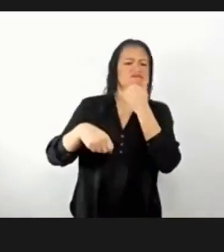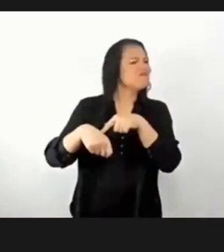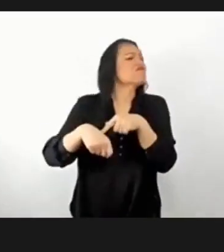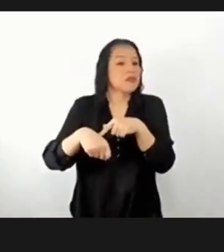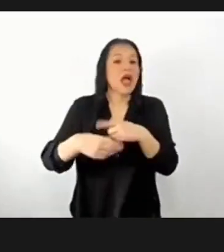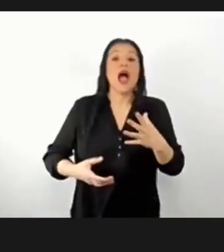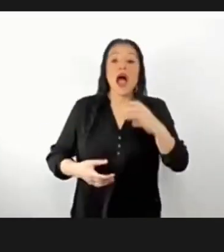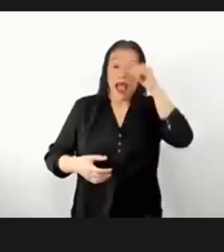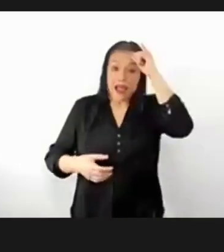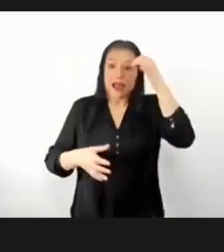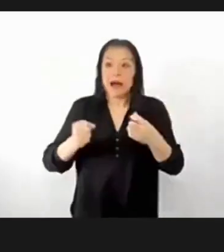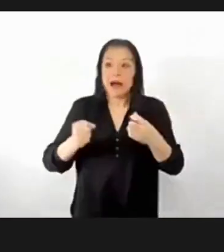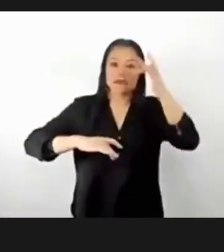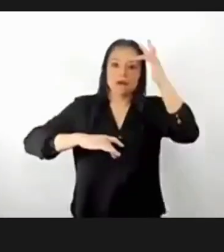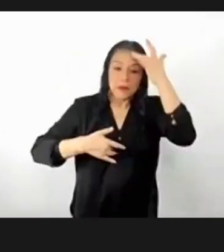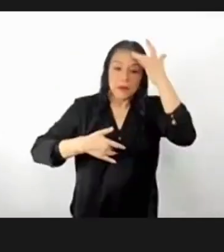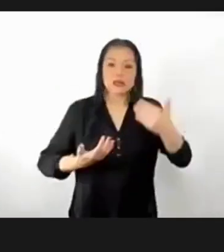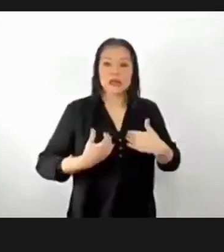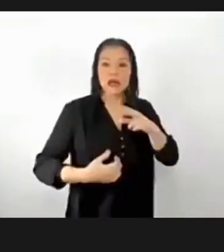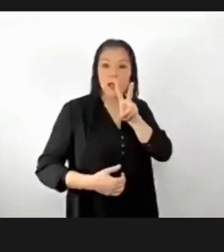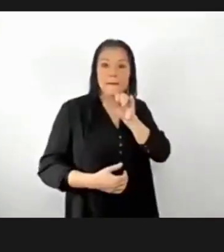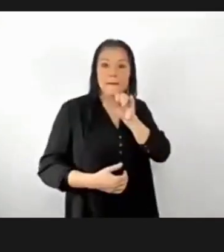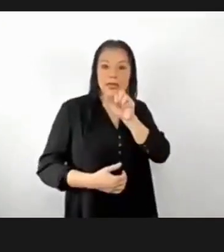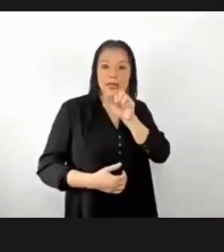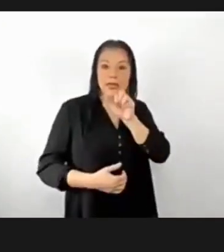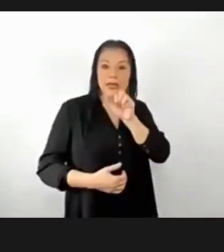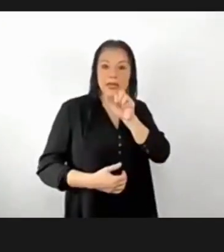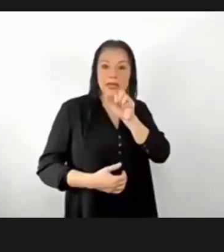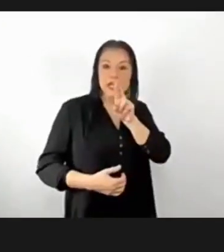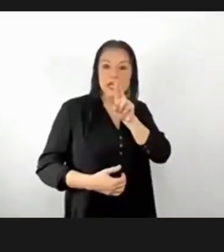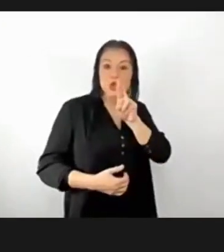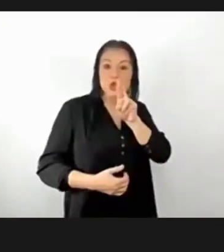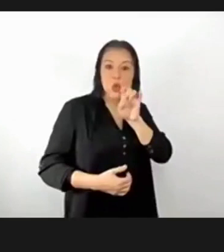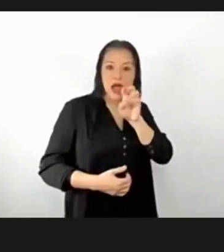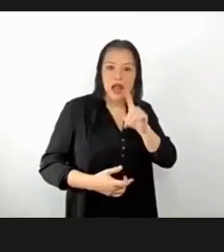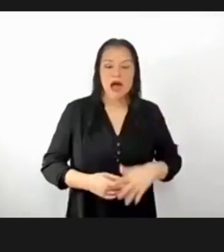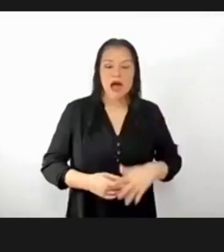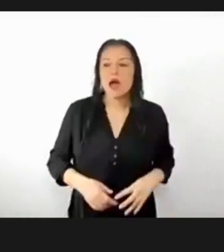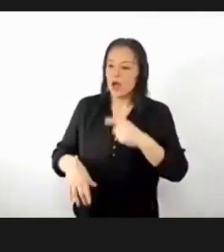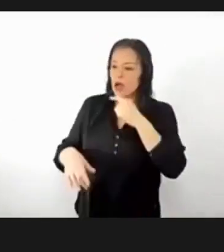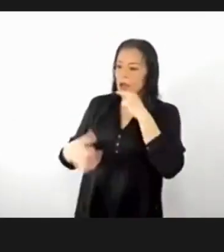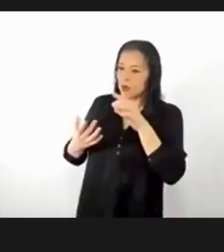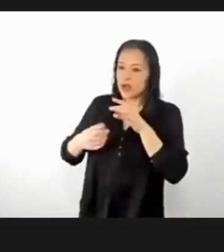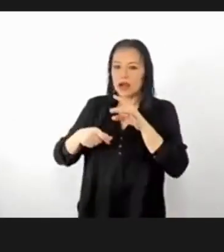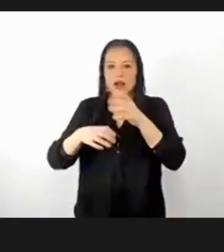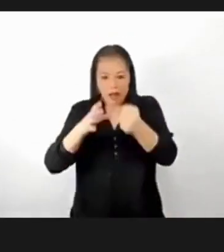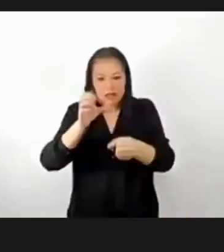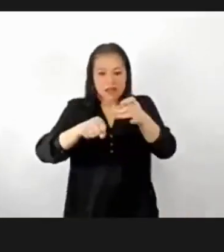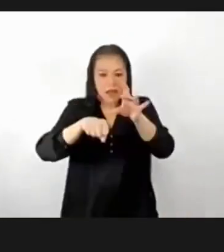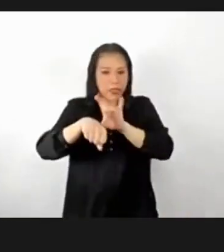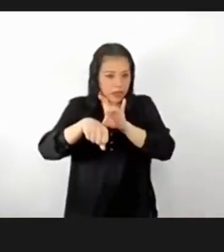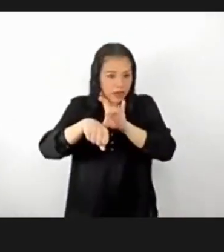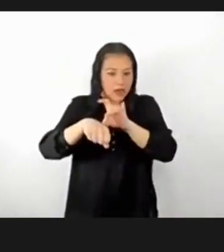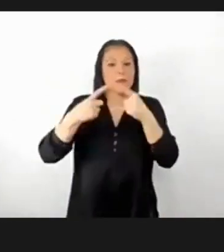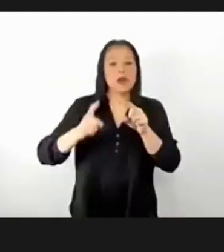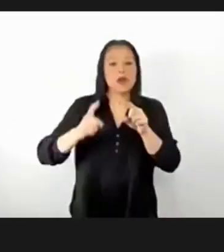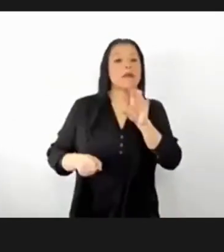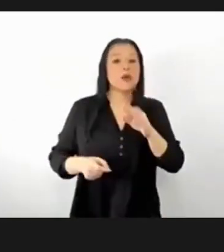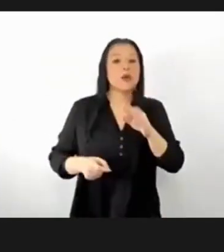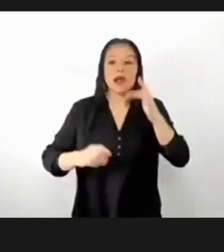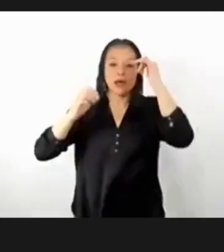La gente le decía, es que la vaca está enferma, la vaca tiene viruela y la señora se ha contagiado. Pero